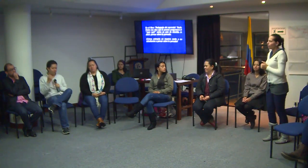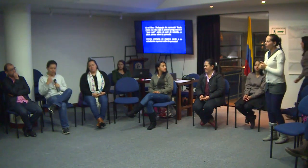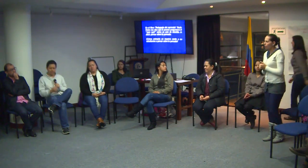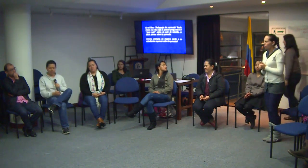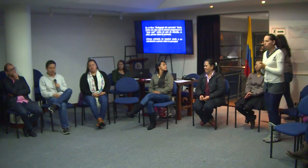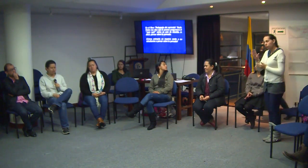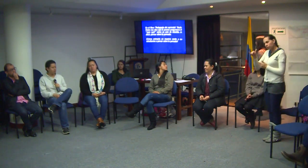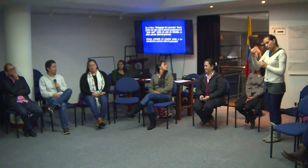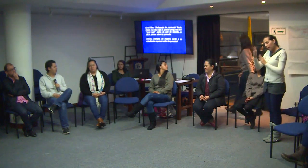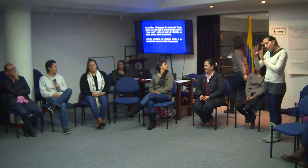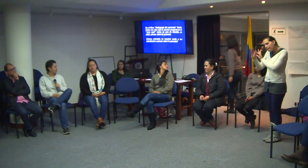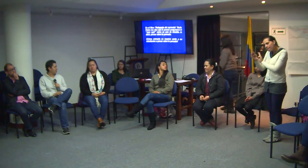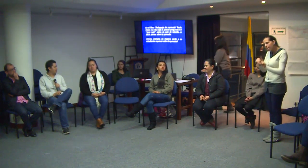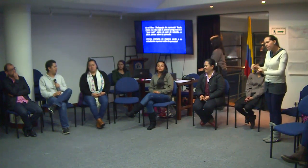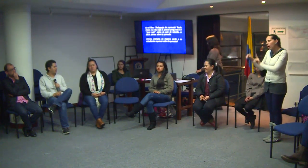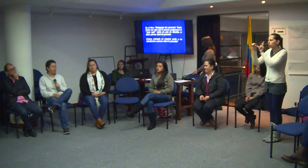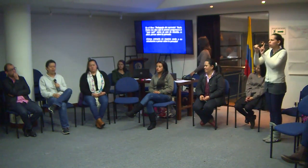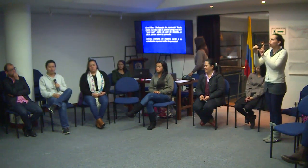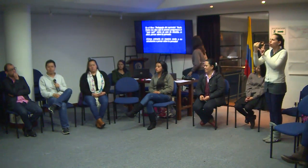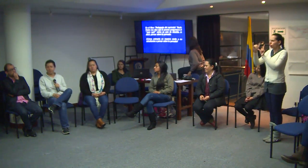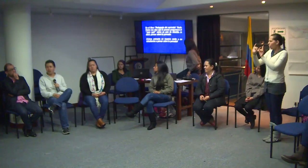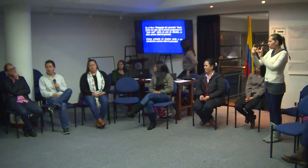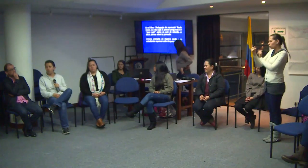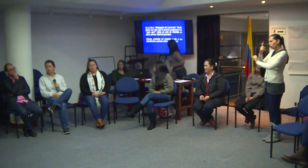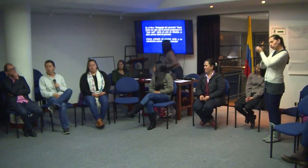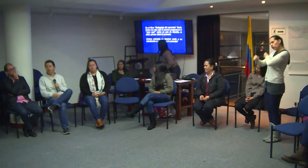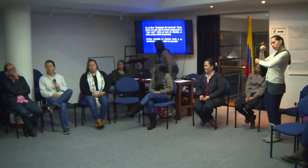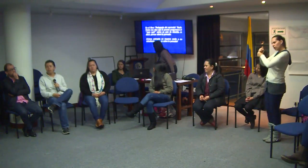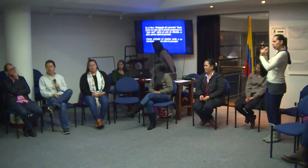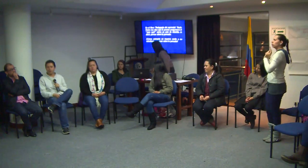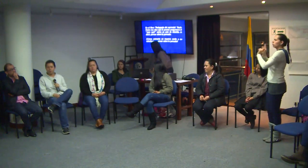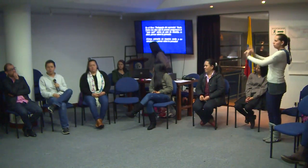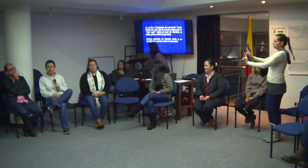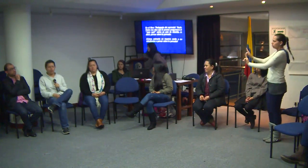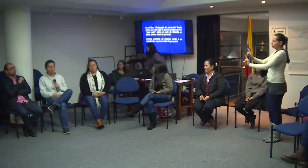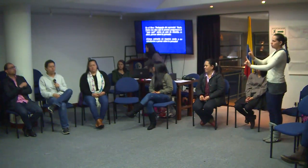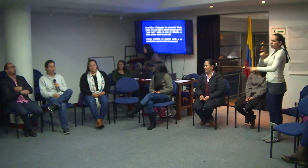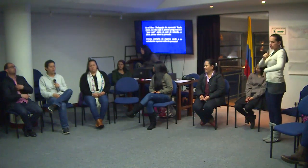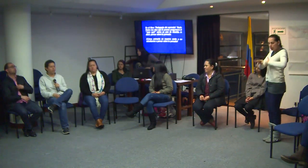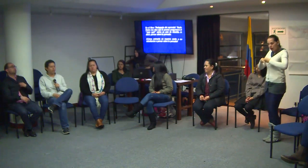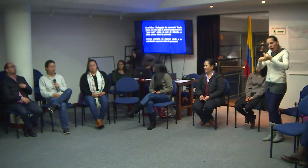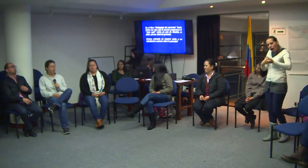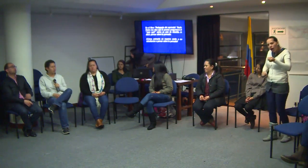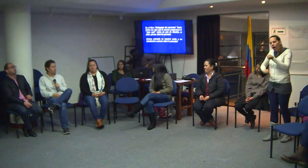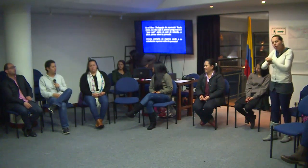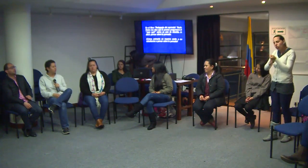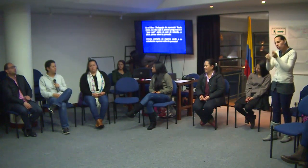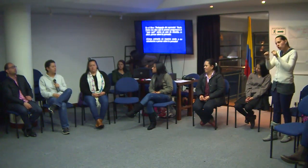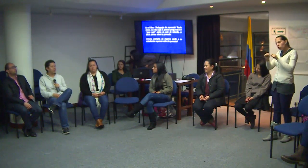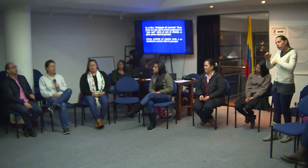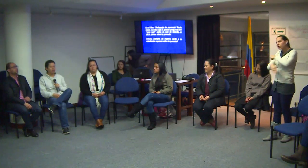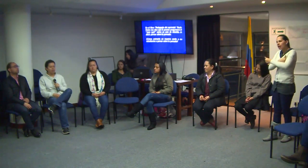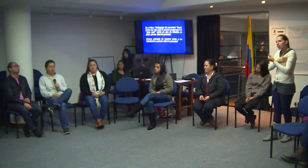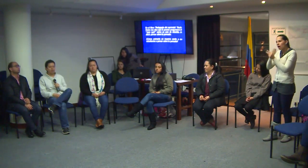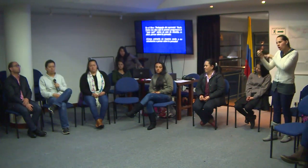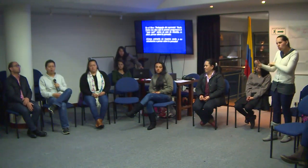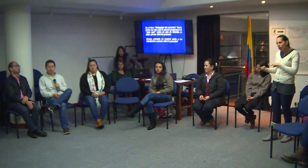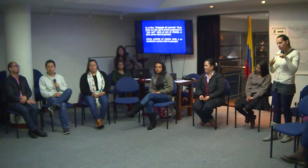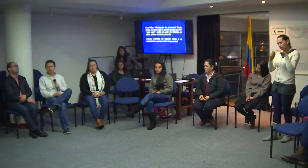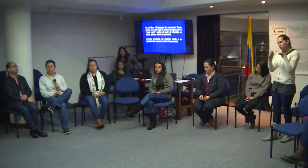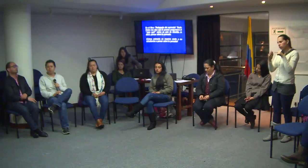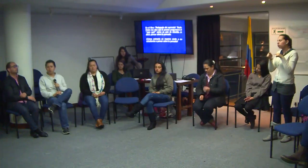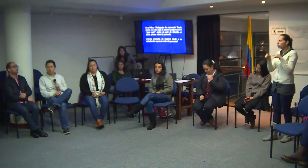Hice la maestría, ya la terminé el año pasado, también en apoyo al proceso de Secretaría de Educación,